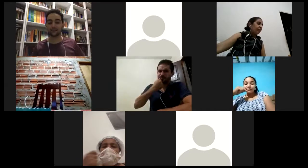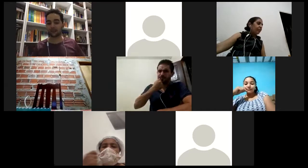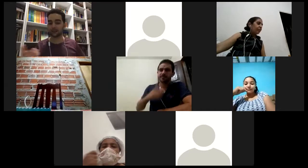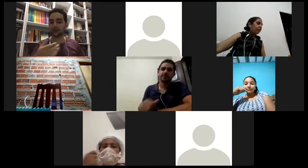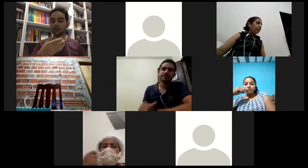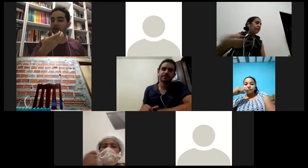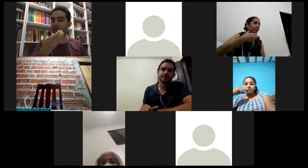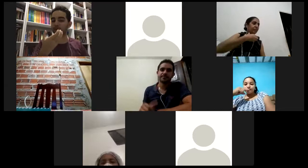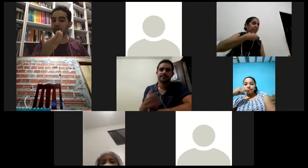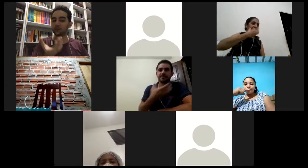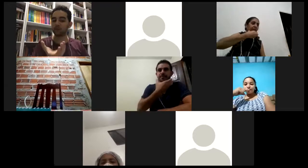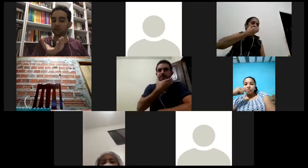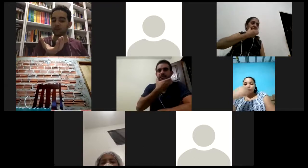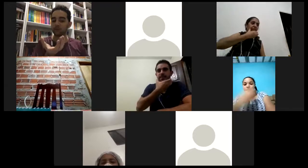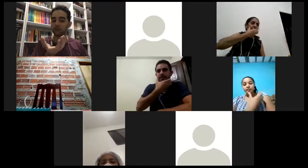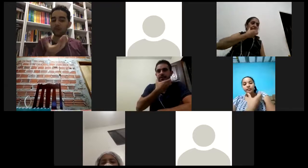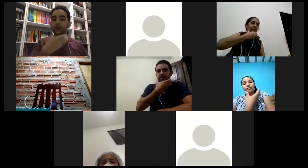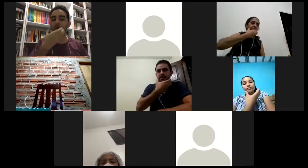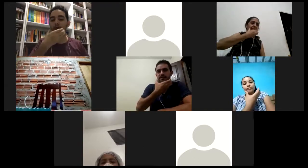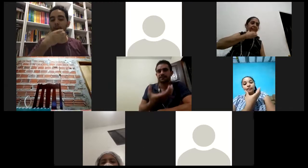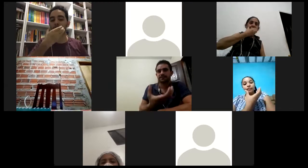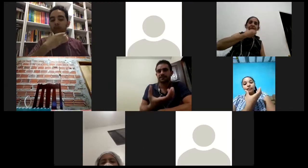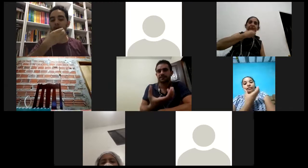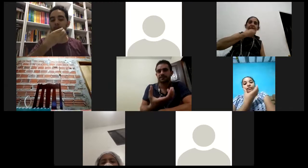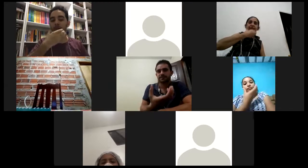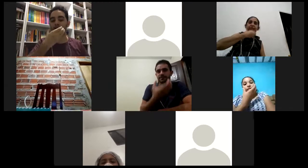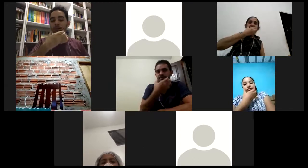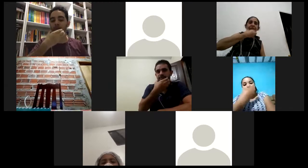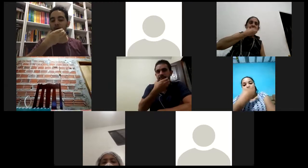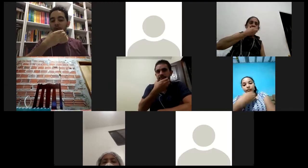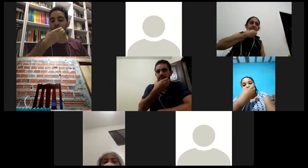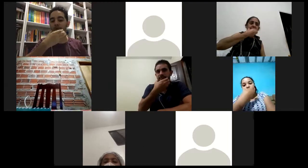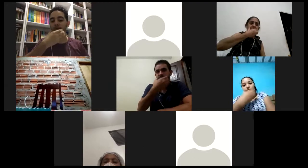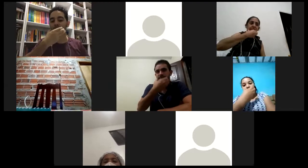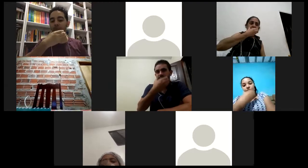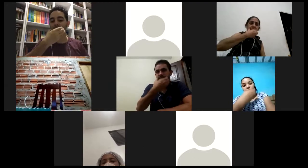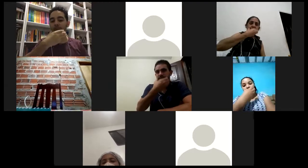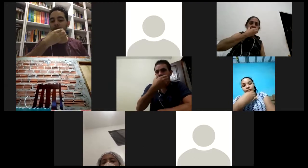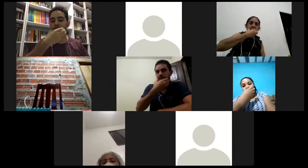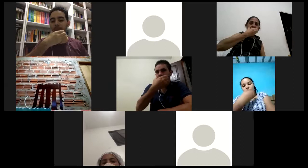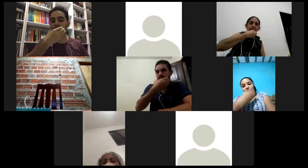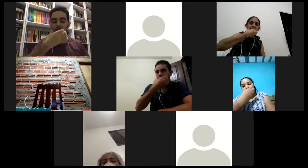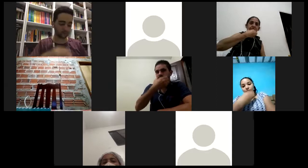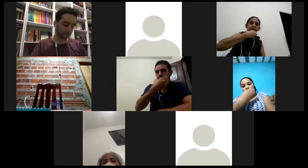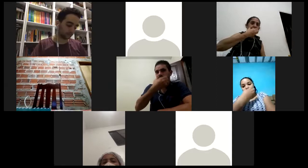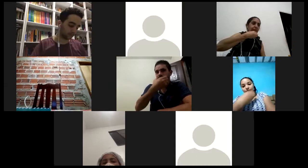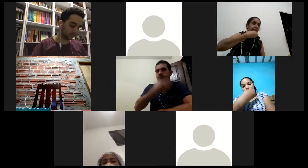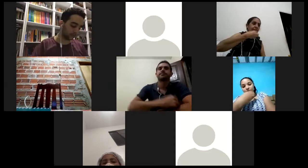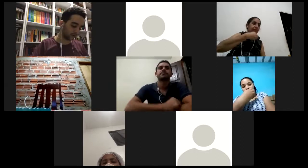Maçã. Maçã até já mostrei para vocês hoje. Eu seguro aqui e passo, como se estivesse mordendo.